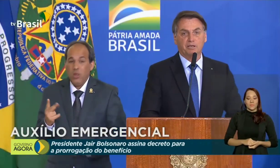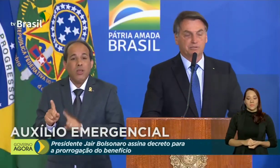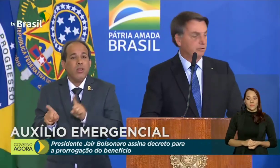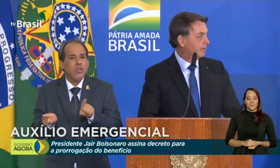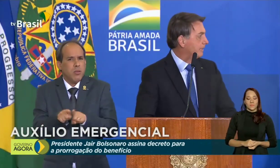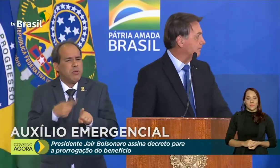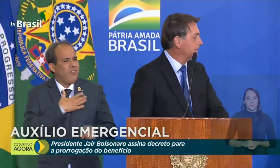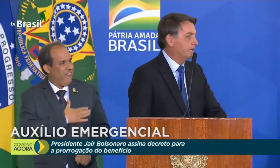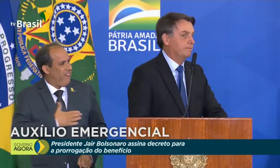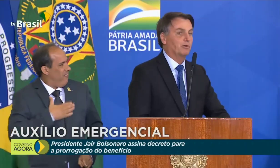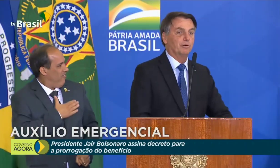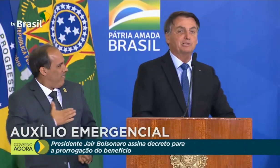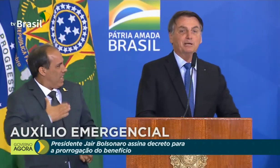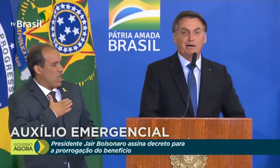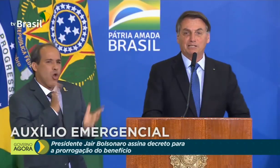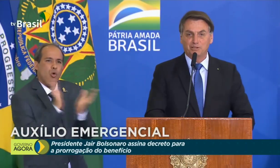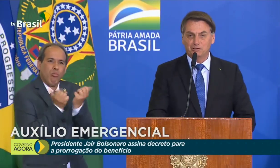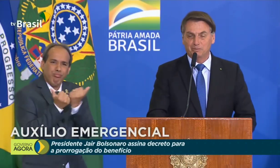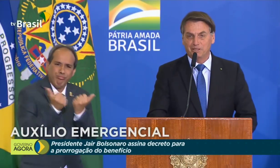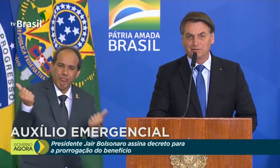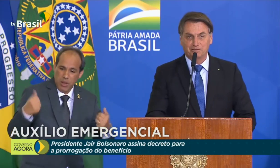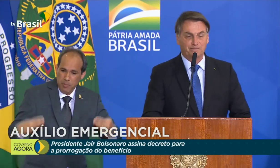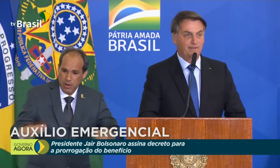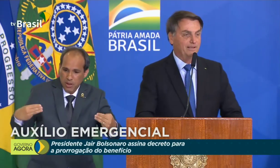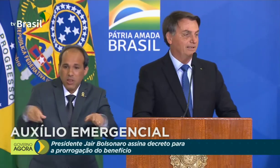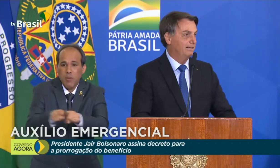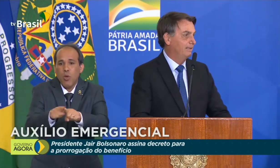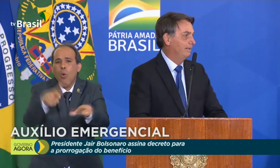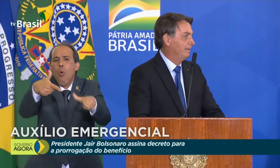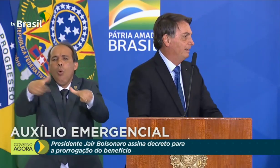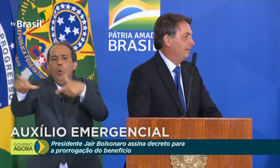tenho de ministros. Obrigado a vocês, bem como aos demais 21 ministros.